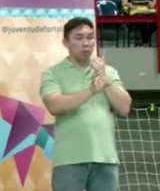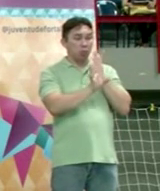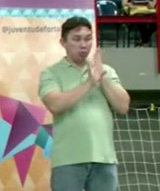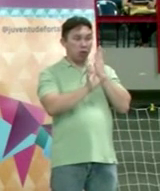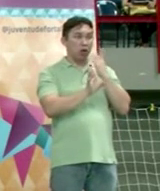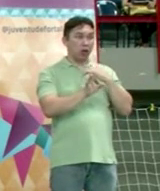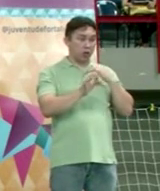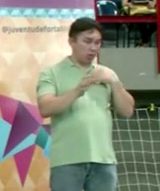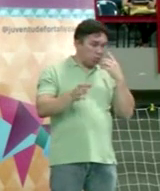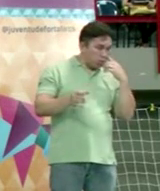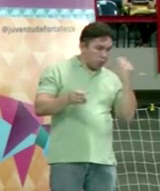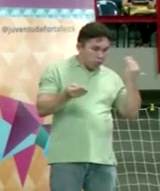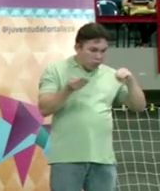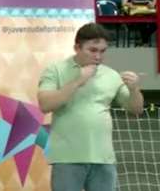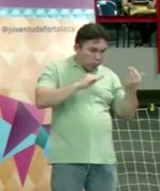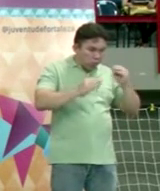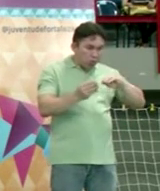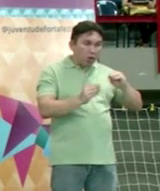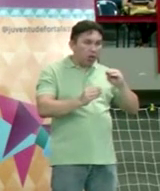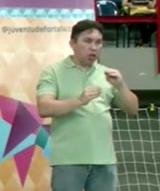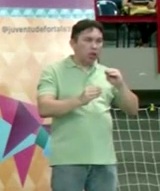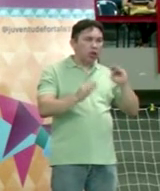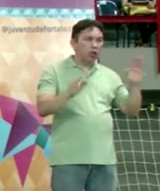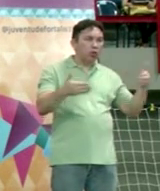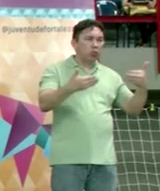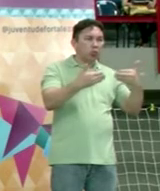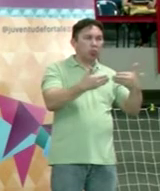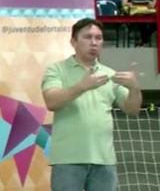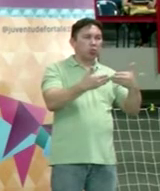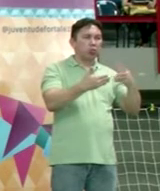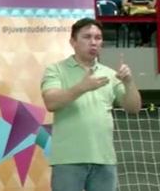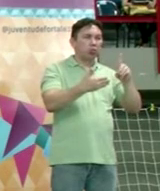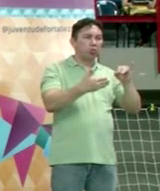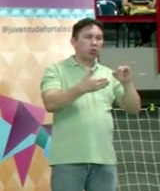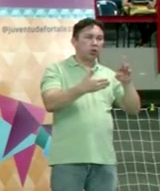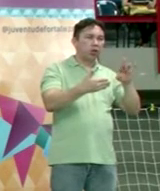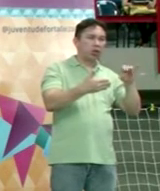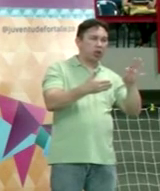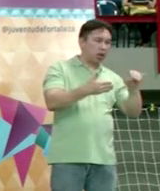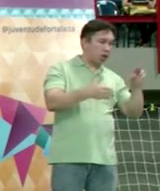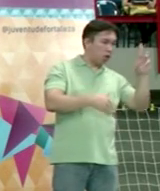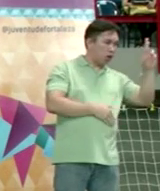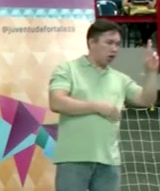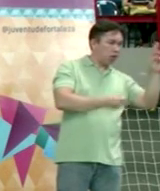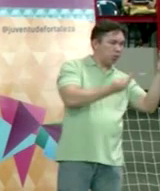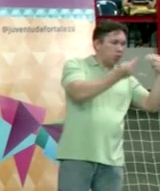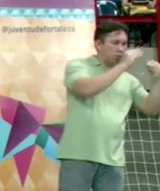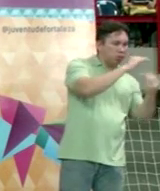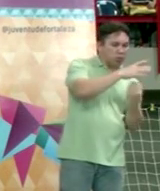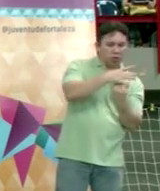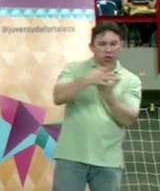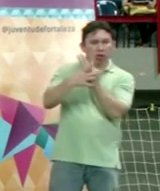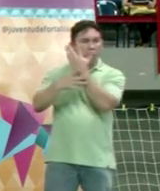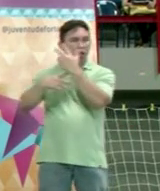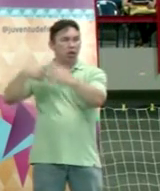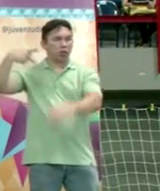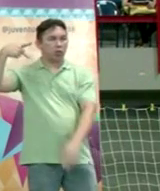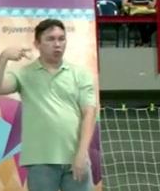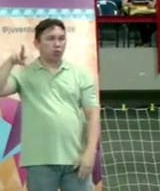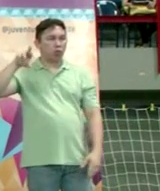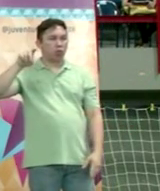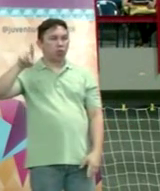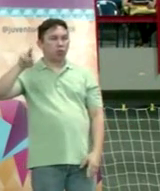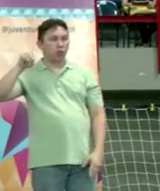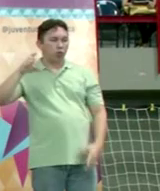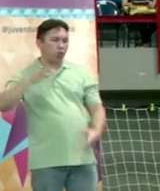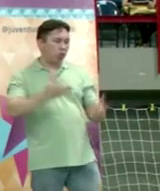que a reação direta, Tiago, o que é uma reação direta? É o reagente formando produto. Ocorre com a